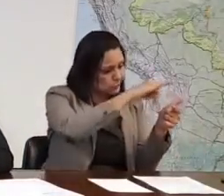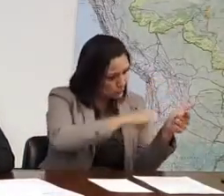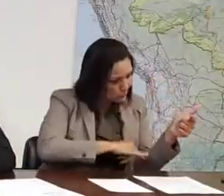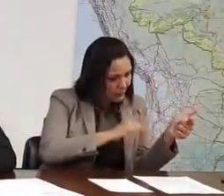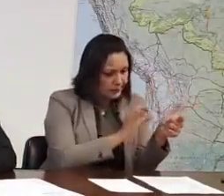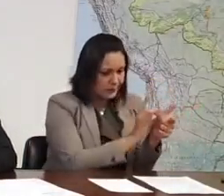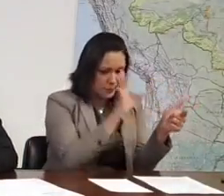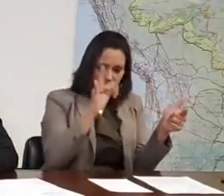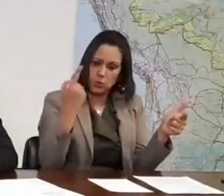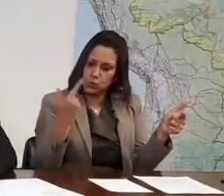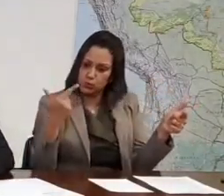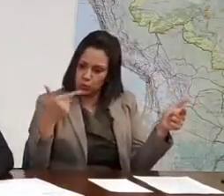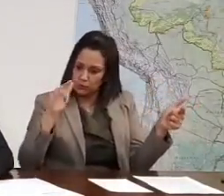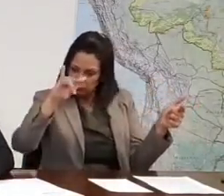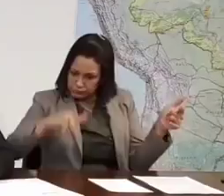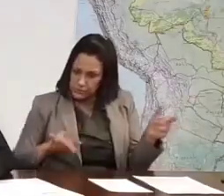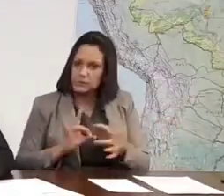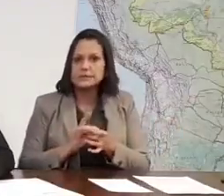cabimento isso aí.